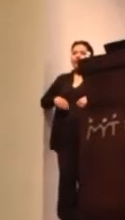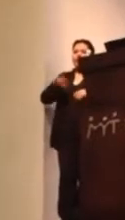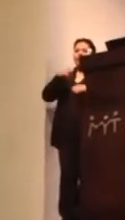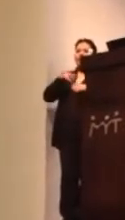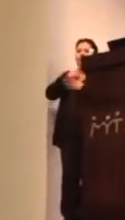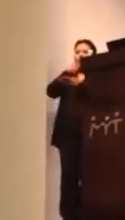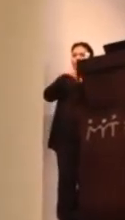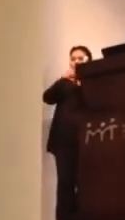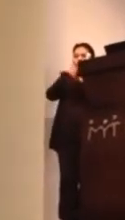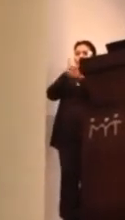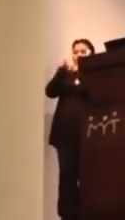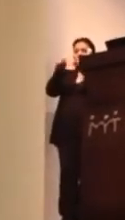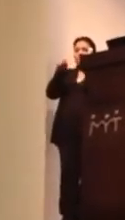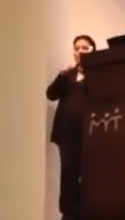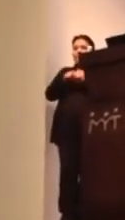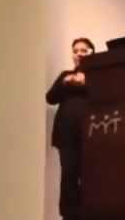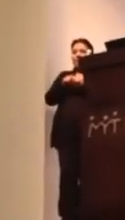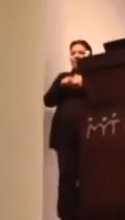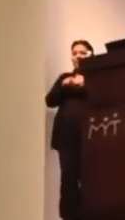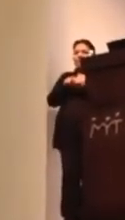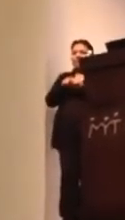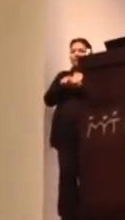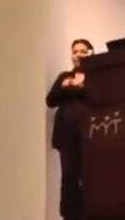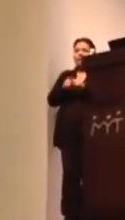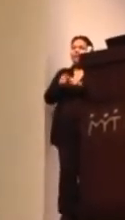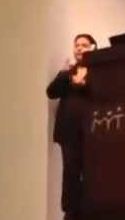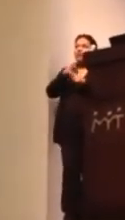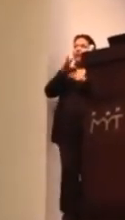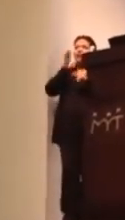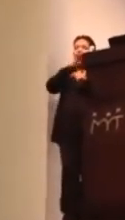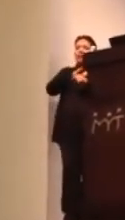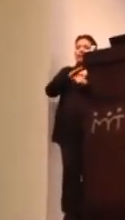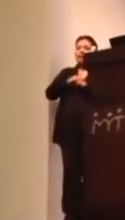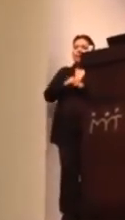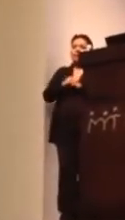dentro del aula, y el reacto, que es el que te entorpece.